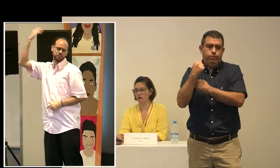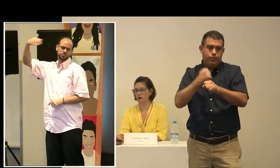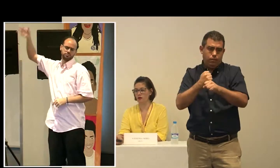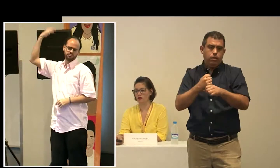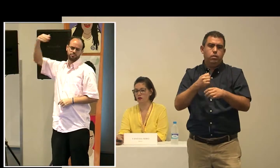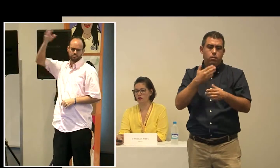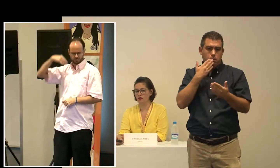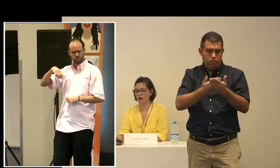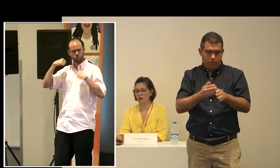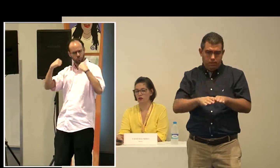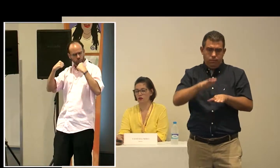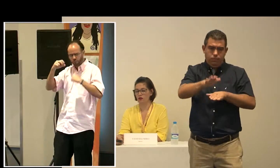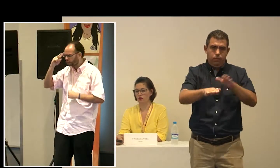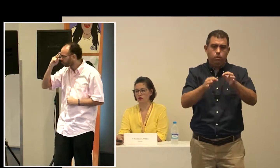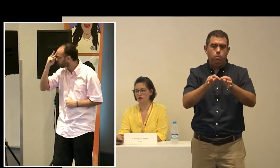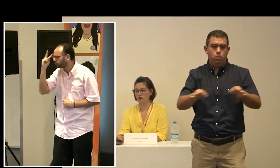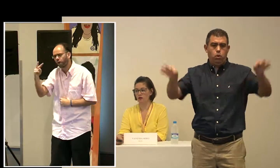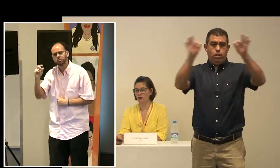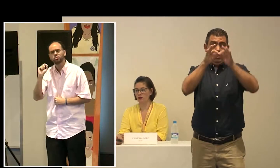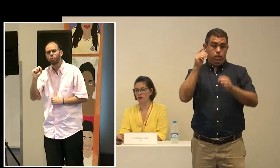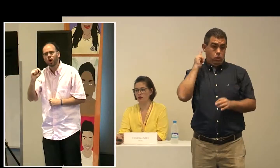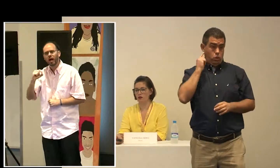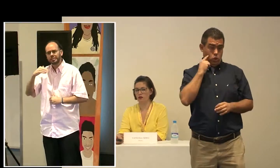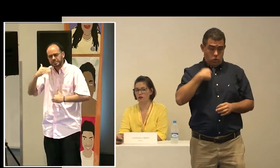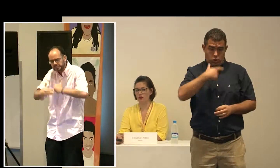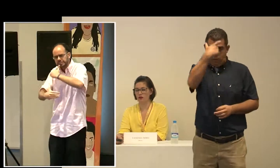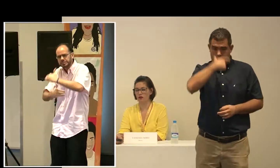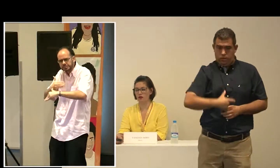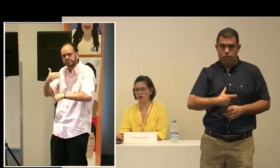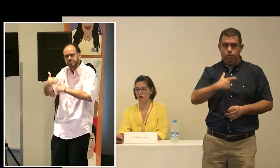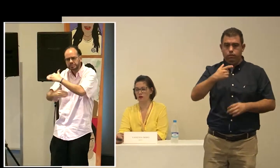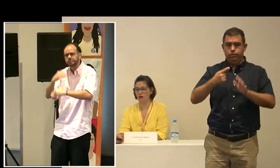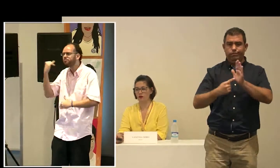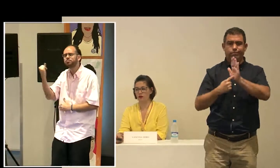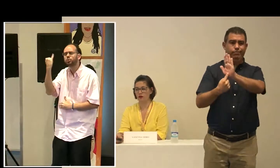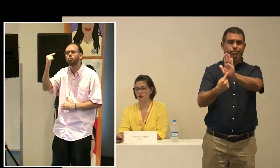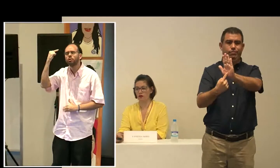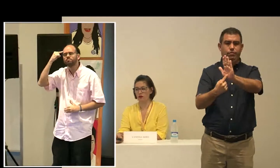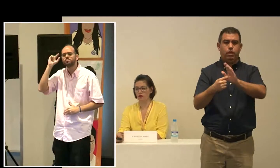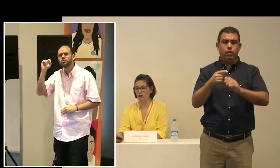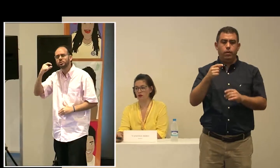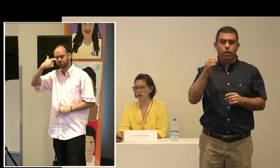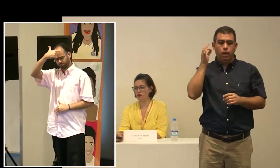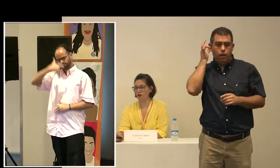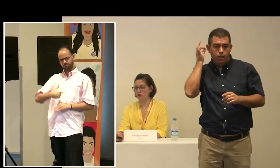Esse que vocês estão vendo na foto é um grupo de surdo muito antigo. Eles tiveram um trabalho de extrema força.